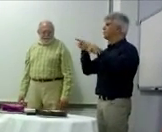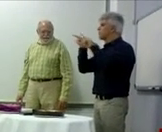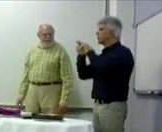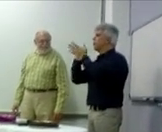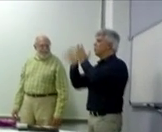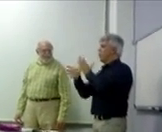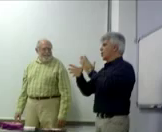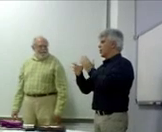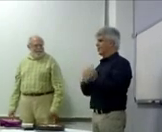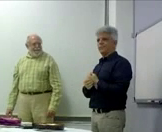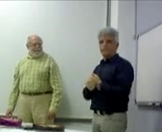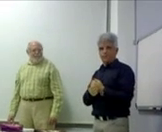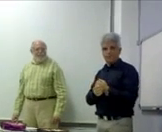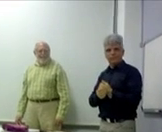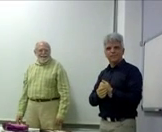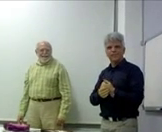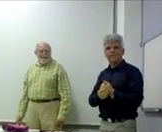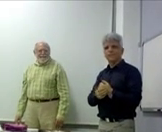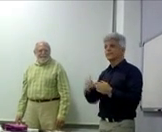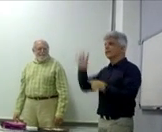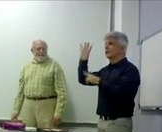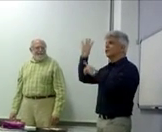Το δεύτερο εδώ για την Κυβωτό και για την Δρό.